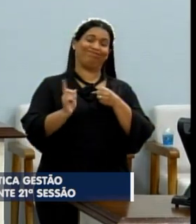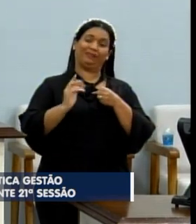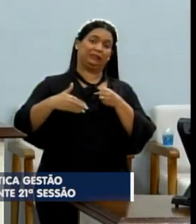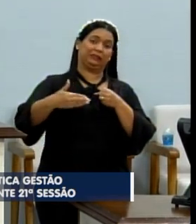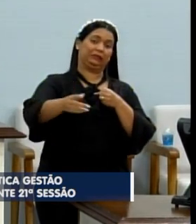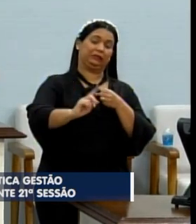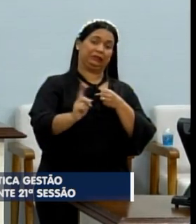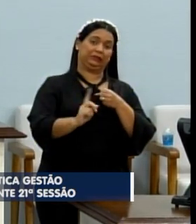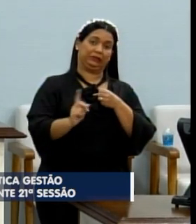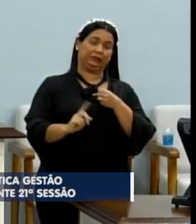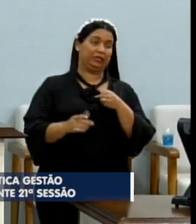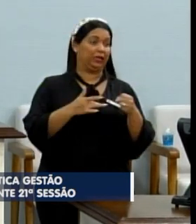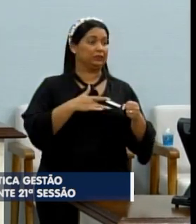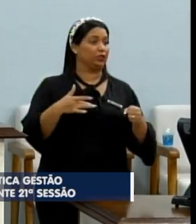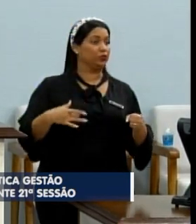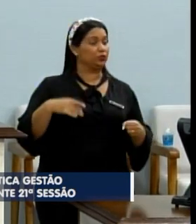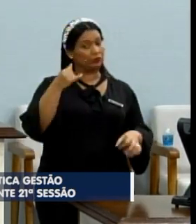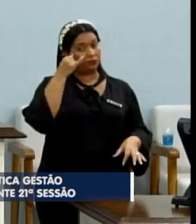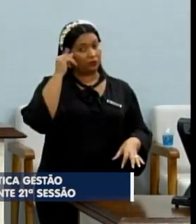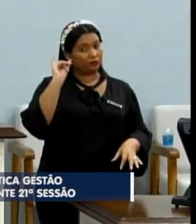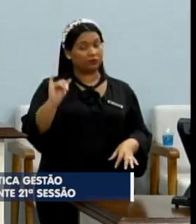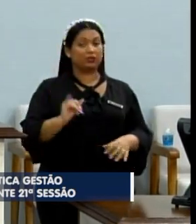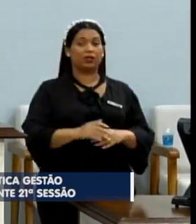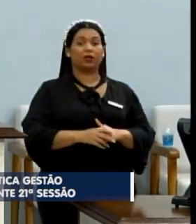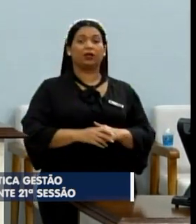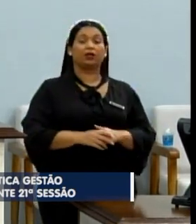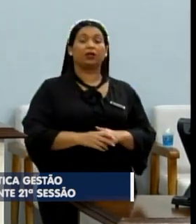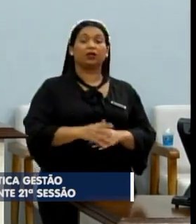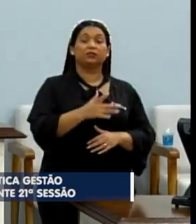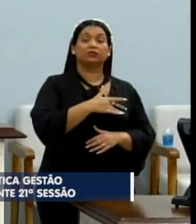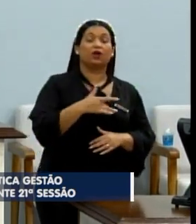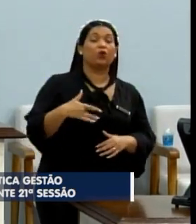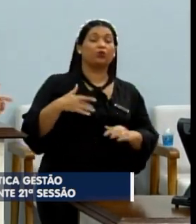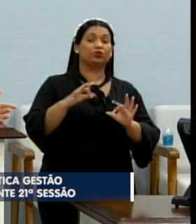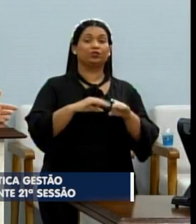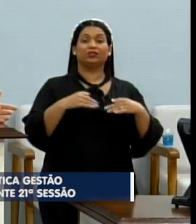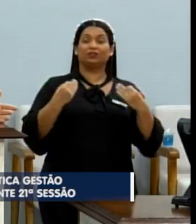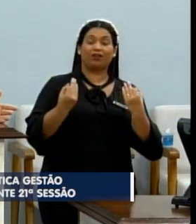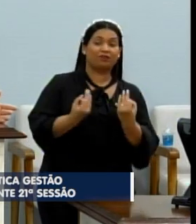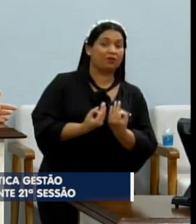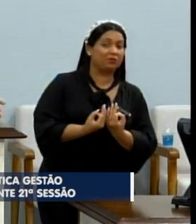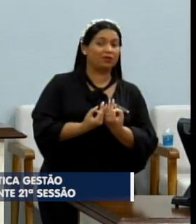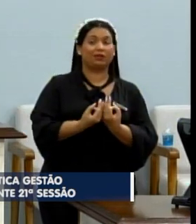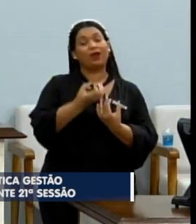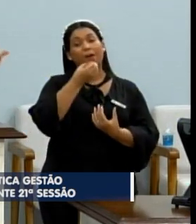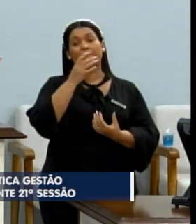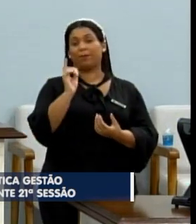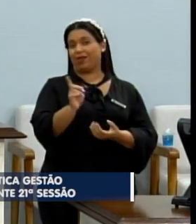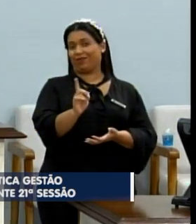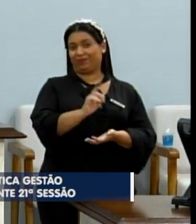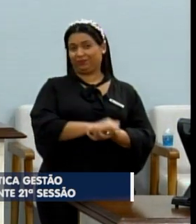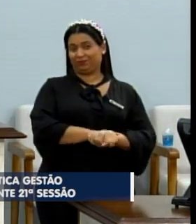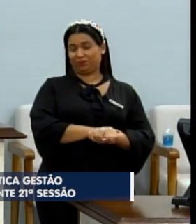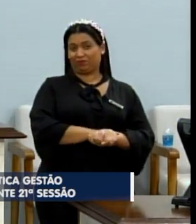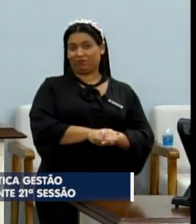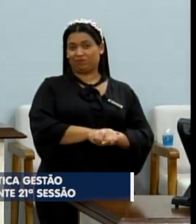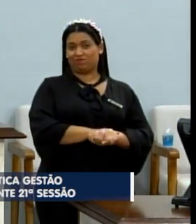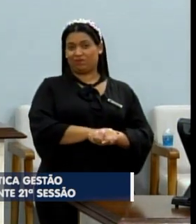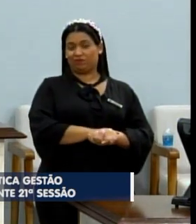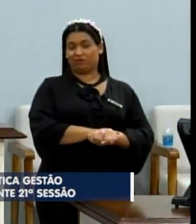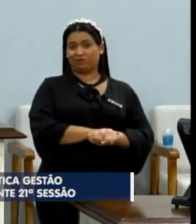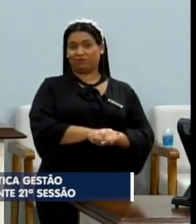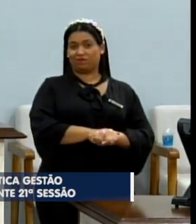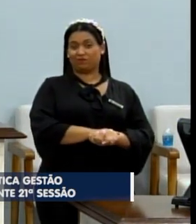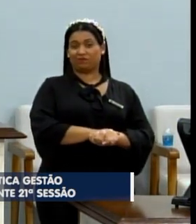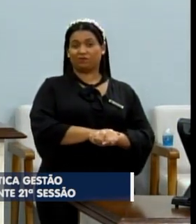saúde que a saúde preventiva que a saúde da família não está funcionando bem e a gente sabe que não